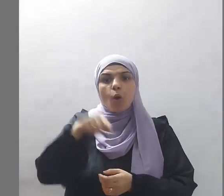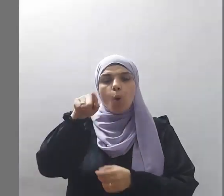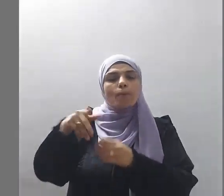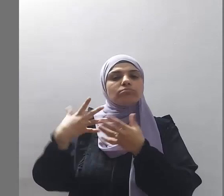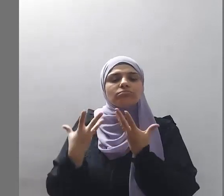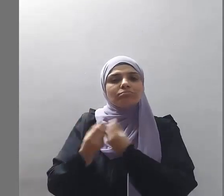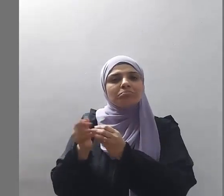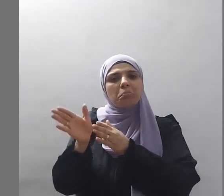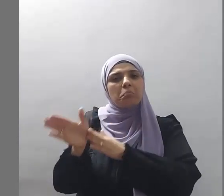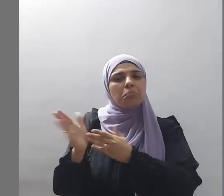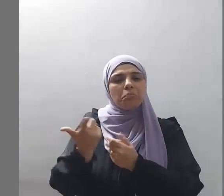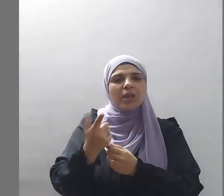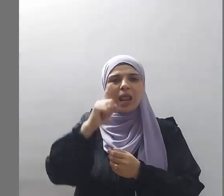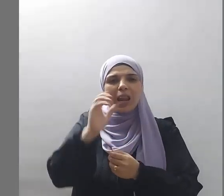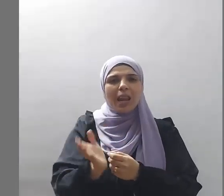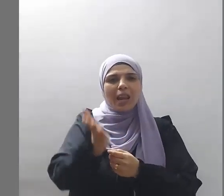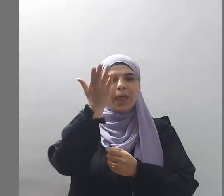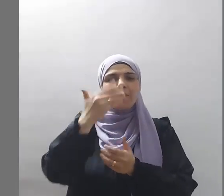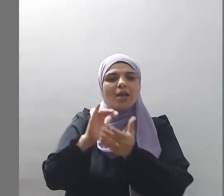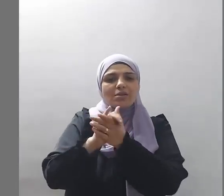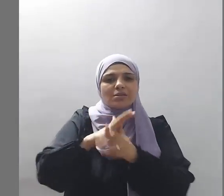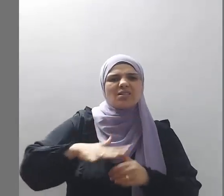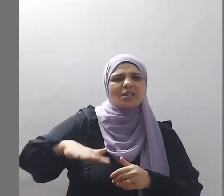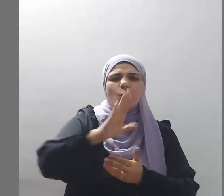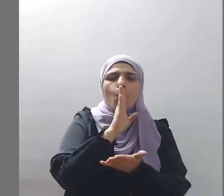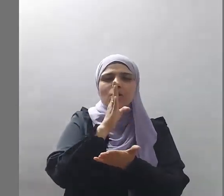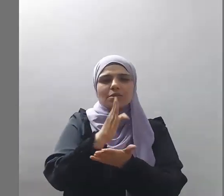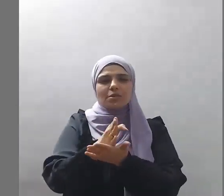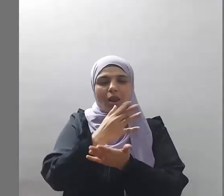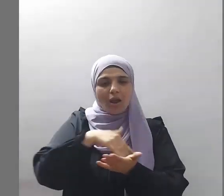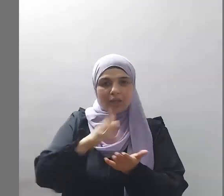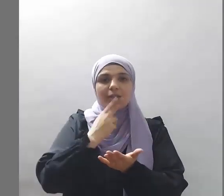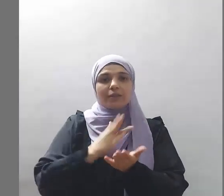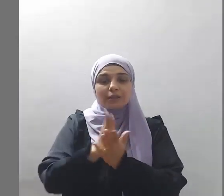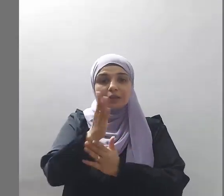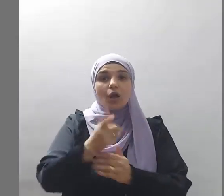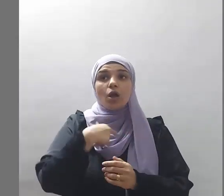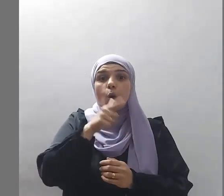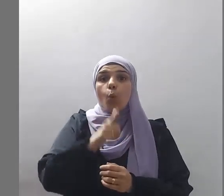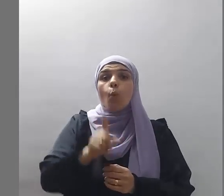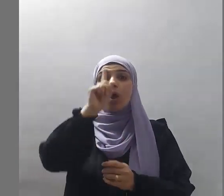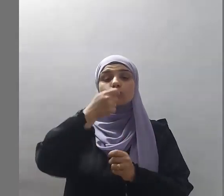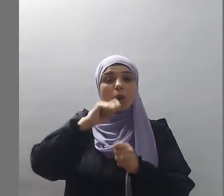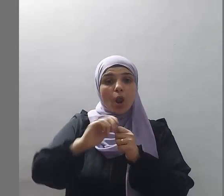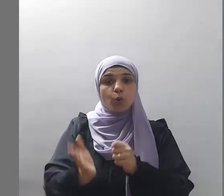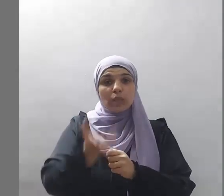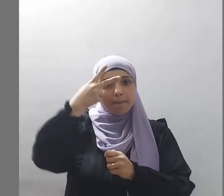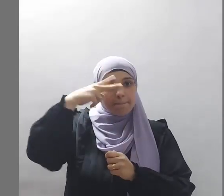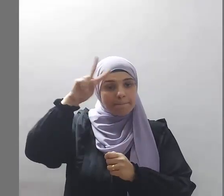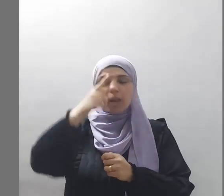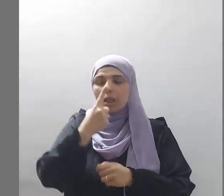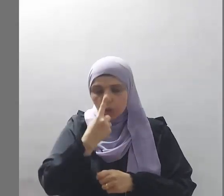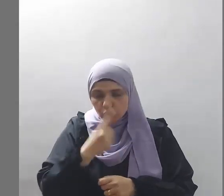النبيين والصديقين والصالحين، حيث يقول سبحانه: ومن يطع الله